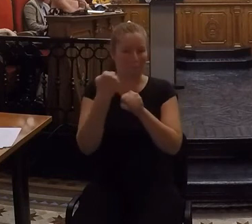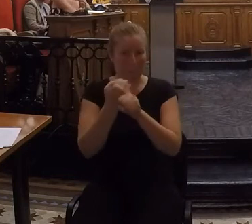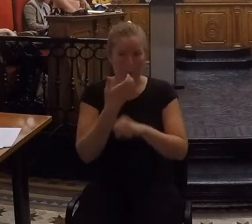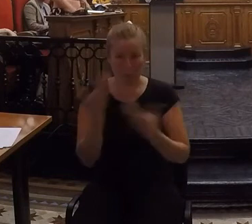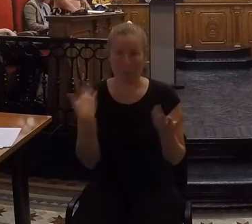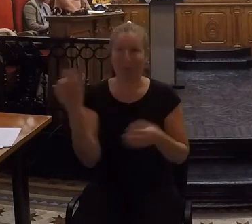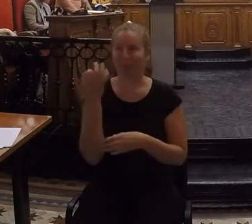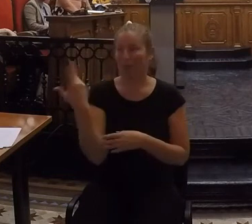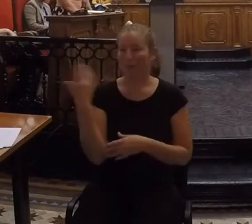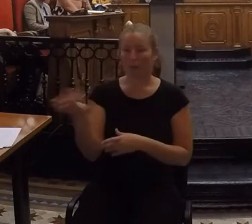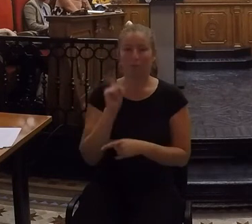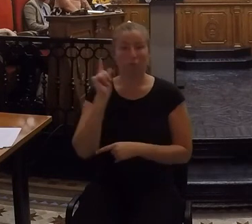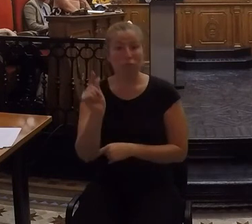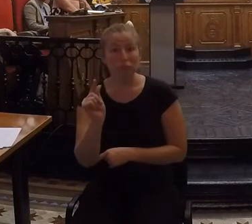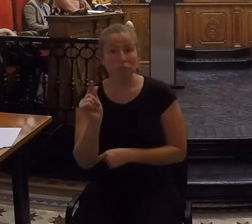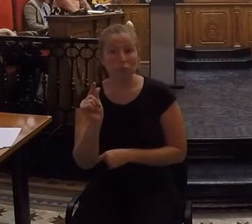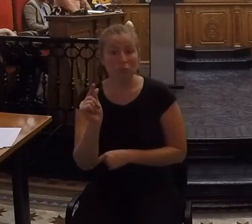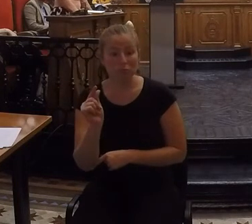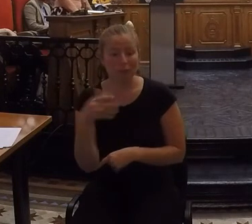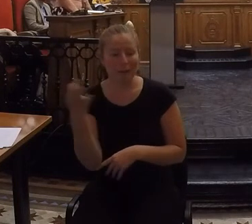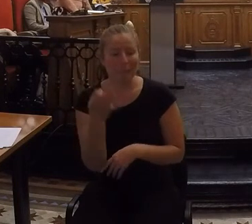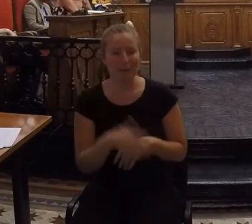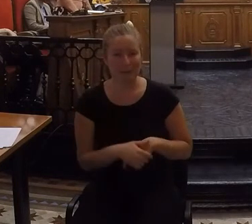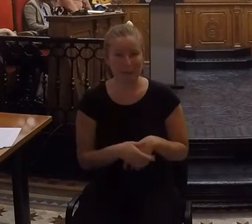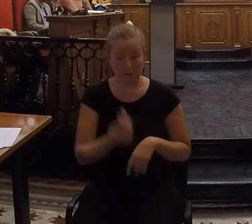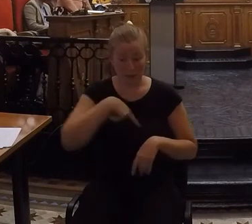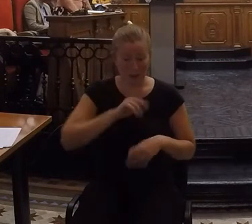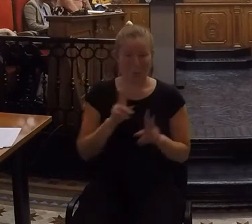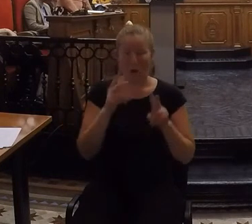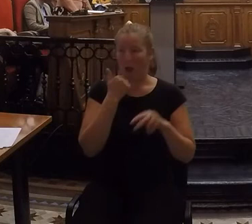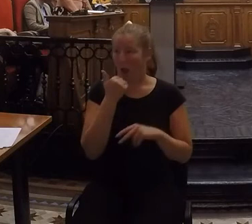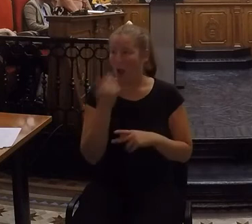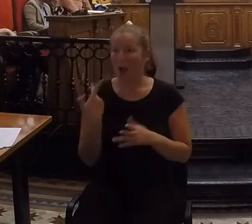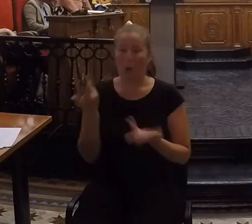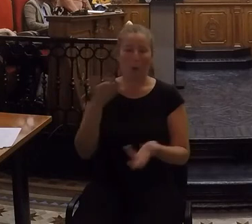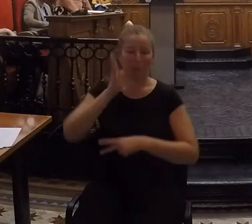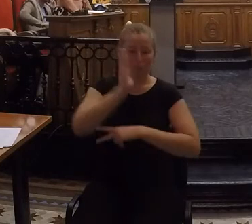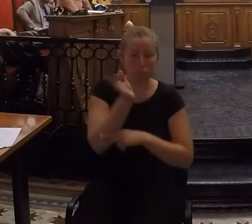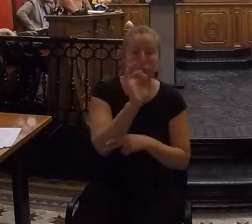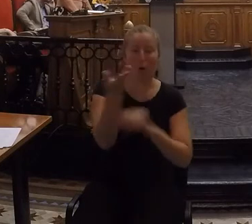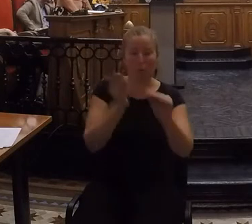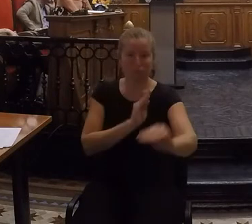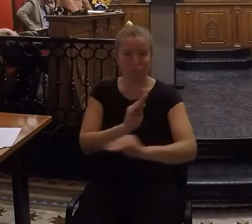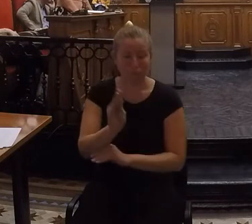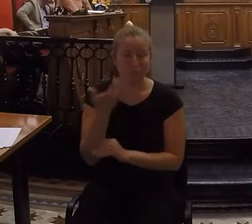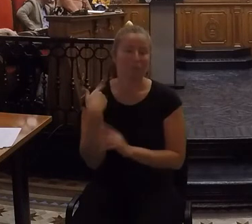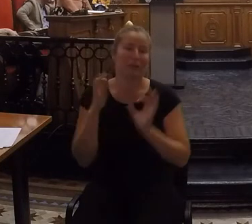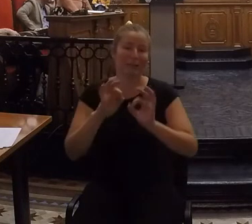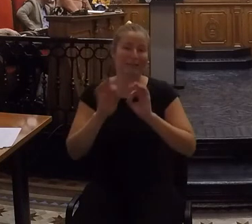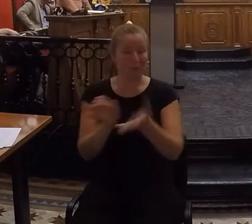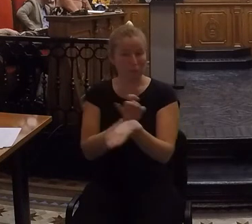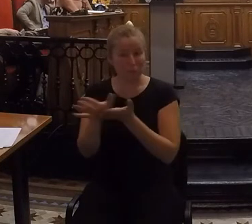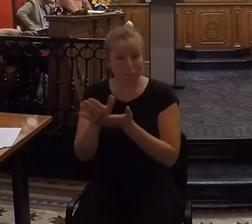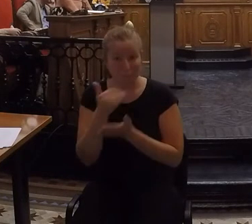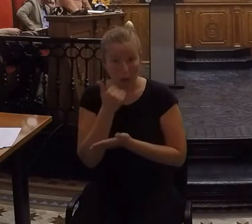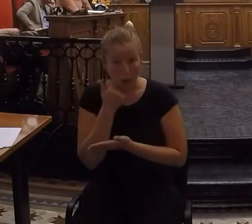ir, ¿saben lo que no pasará? Que no tendremos que pagar indemnizaciones que hemos tenido que pagar a dos de las personas que ustedes contrataron